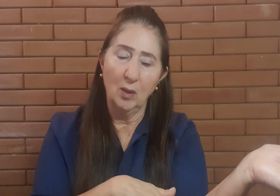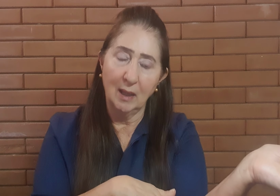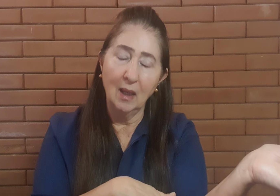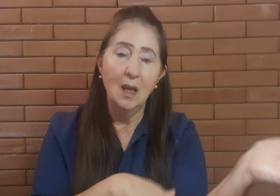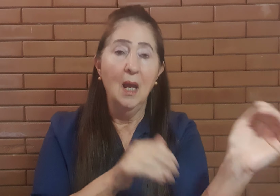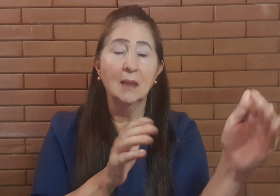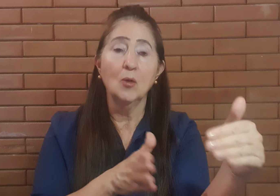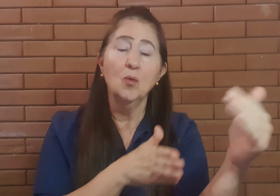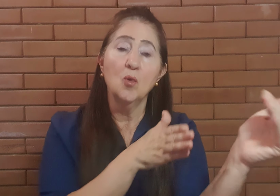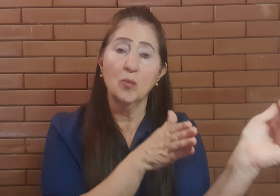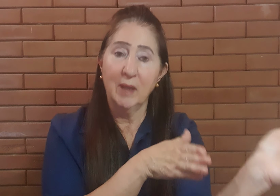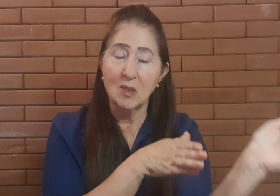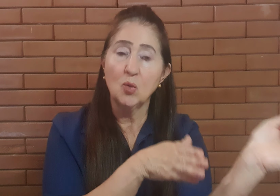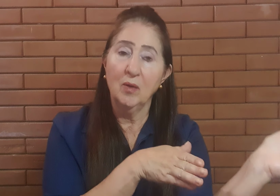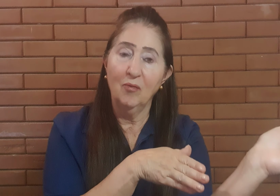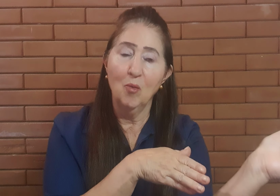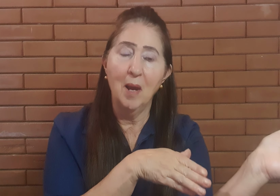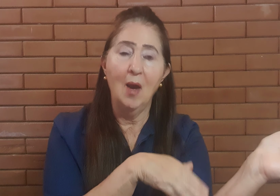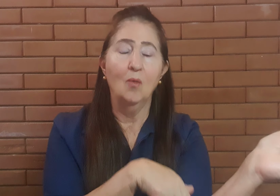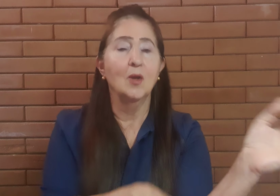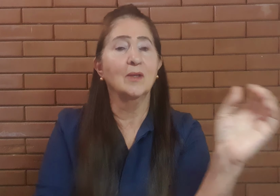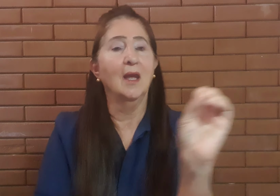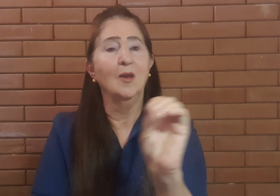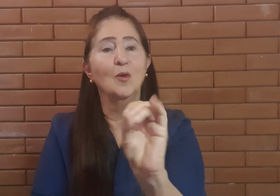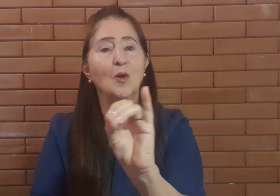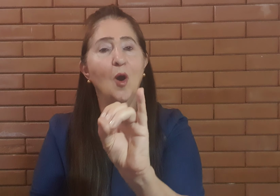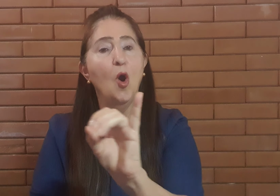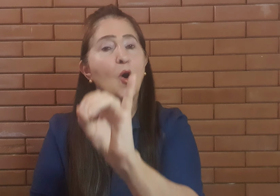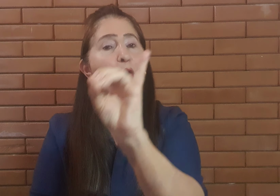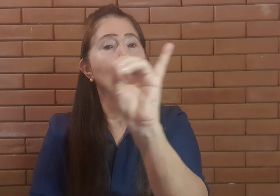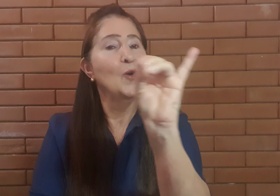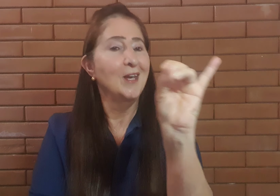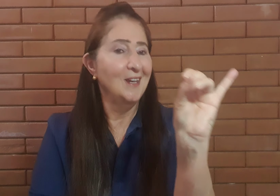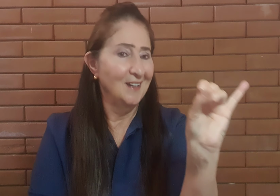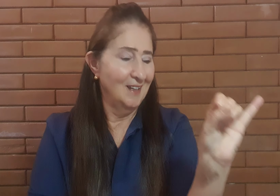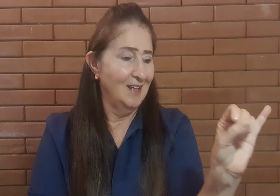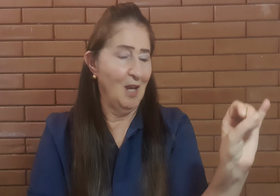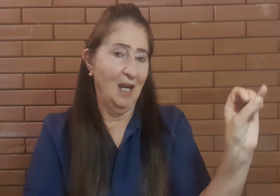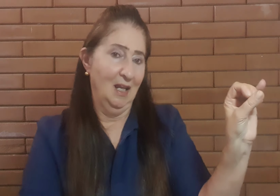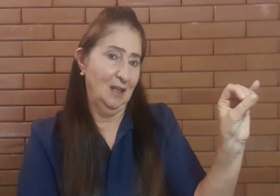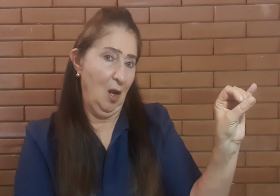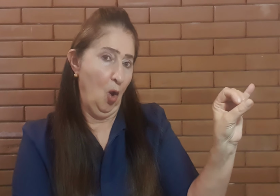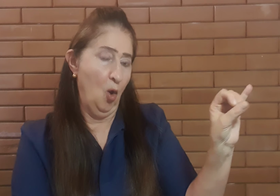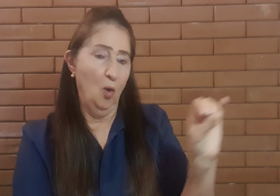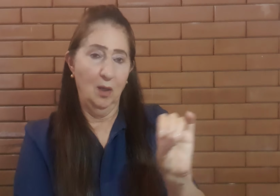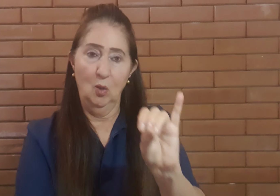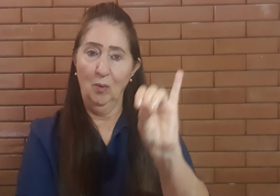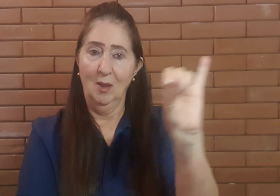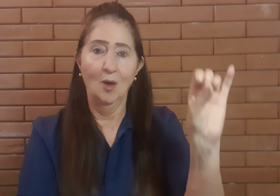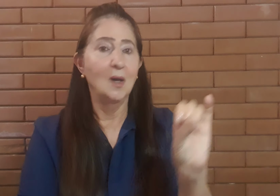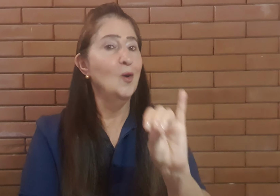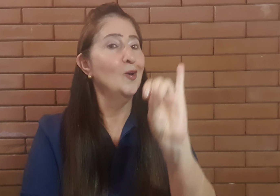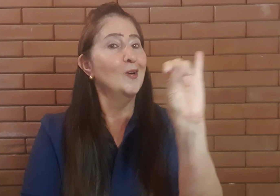ok? Então, num contexto informal, eu tenho oi, que é a letra O e o I.